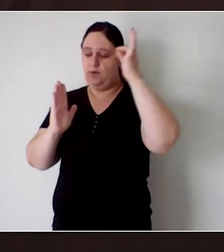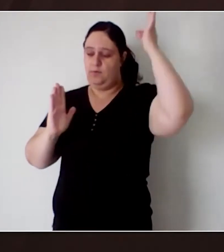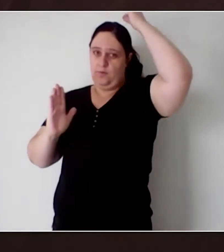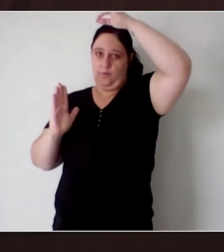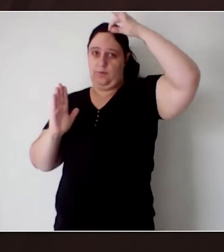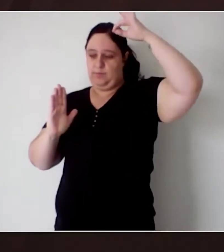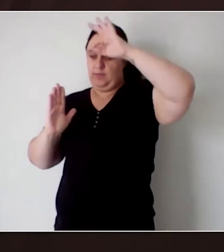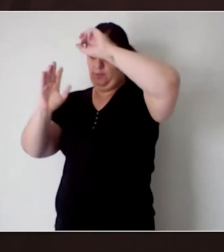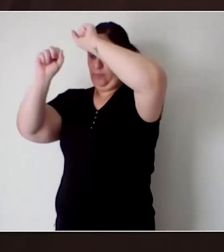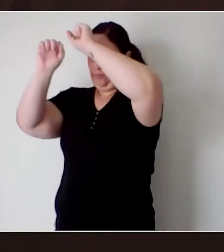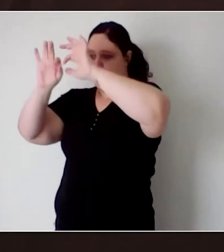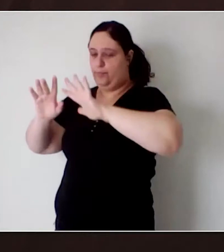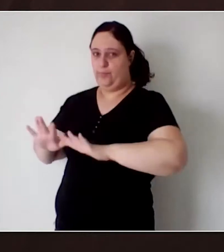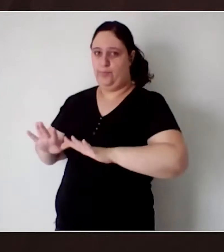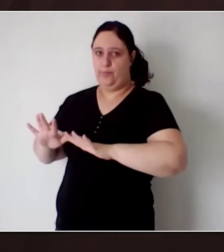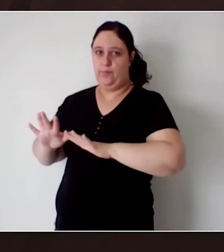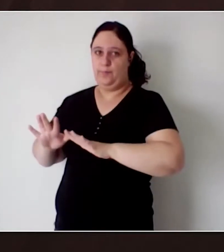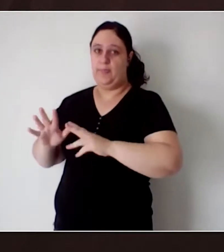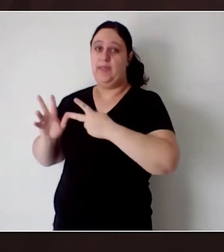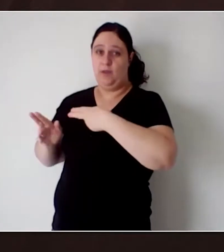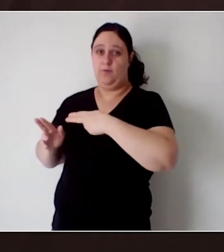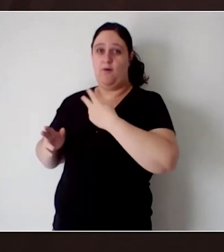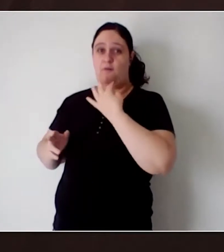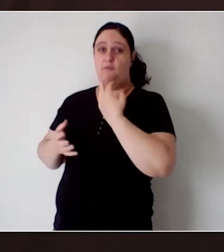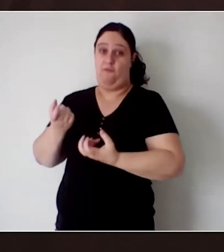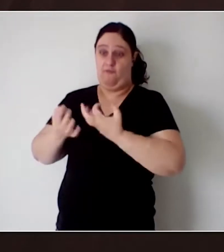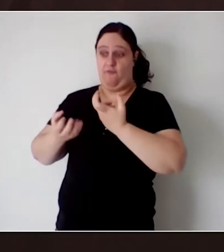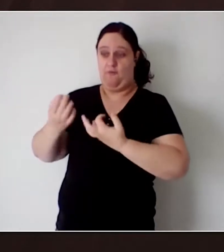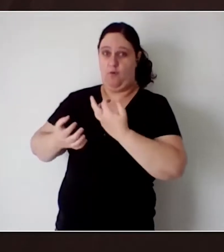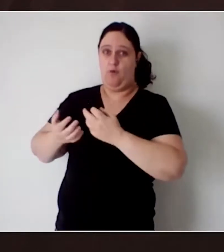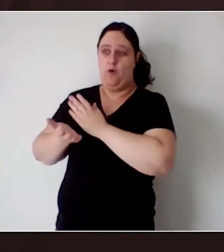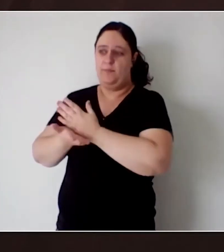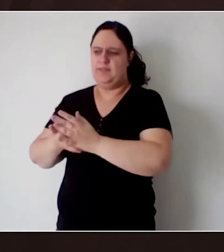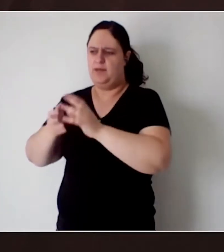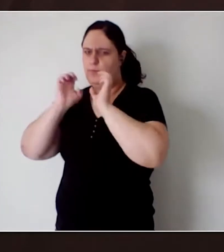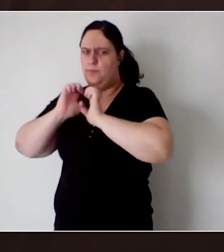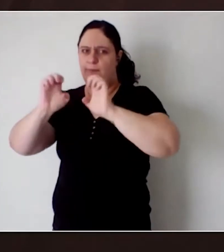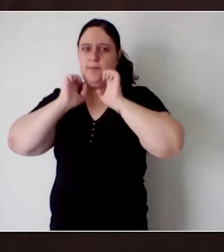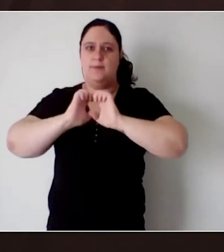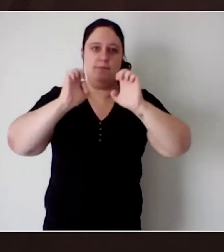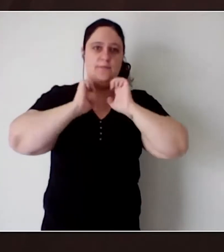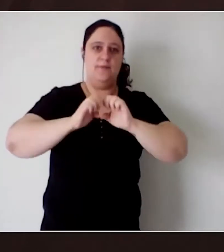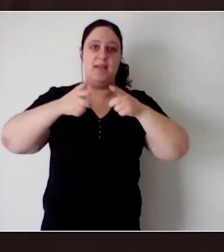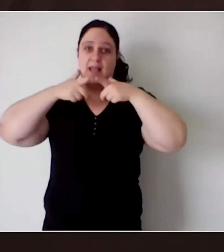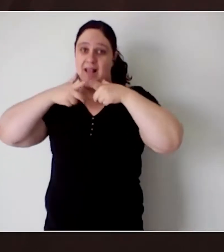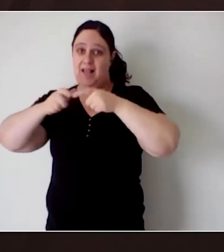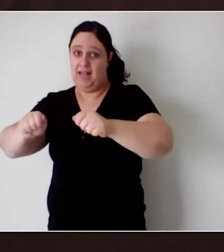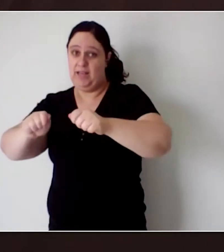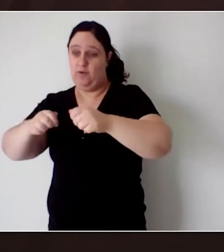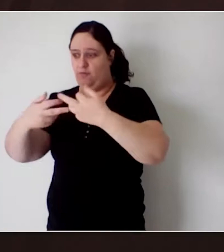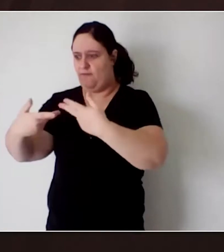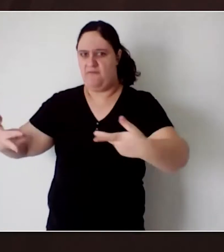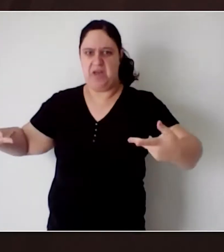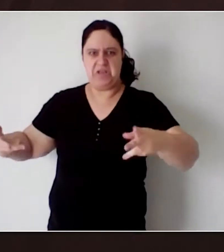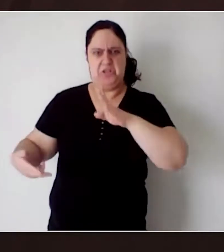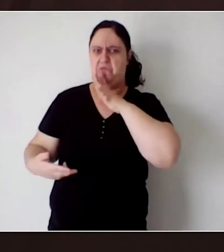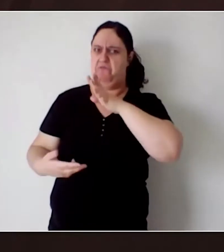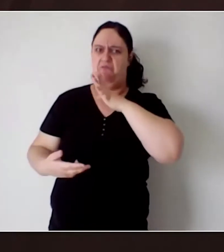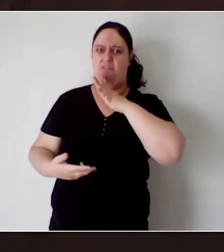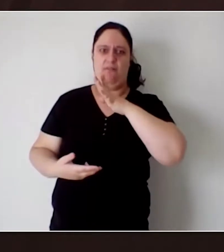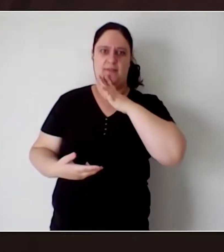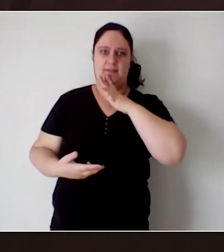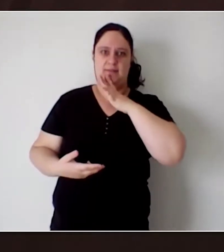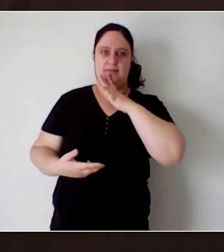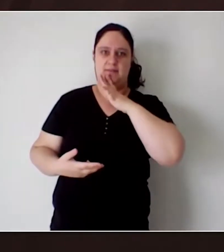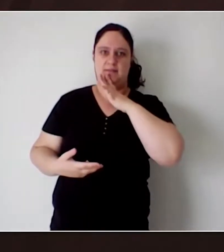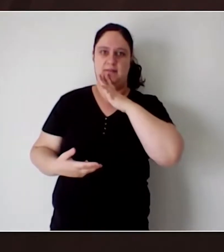e eles passaram a pregar o Evangelho em outros idiomas que eles não conheciam. E em Jerusalém,